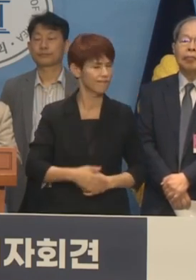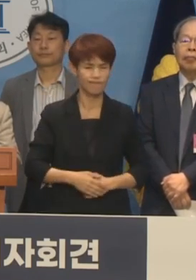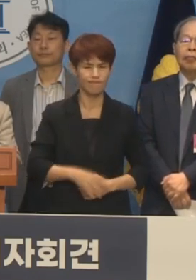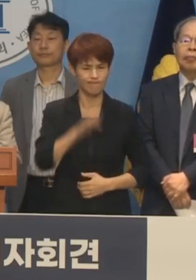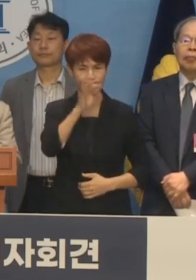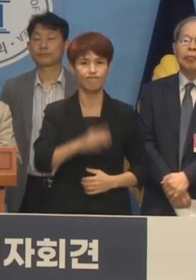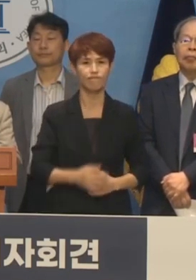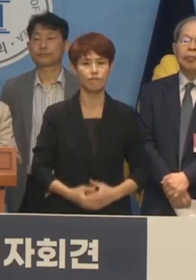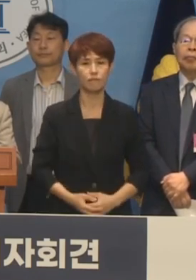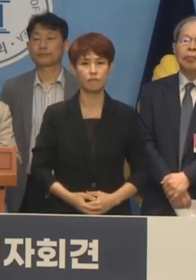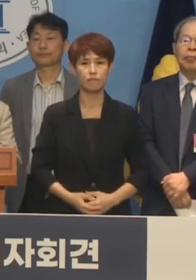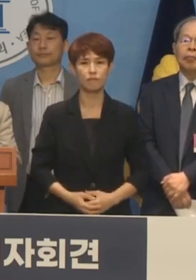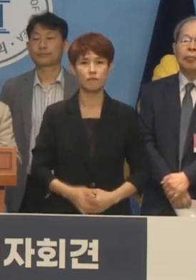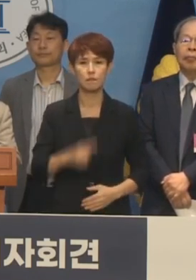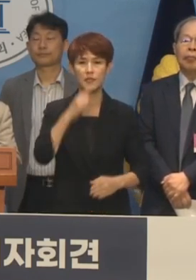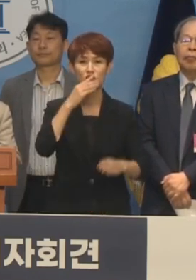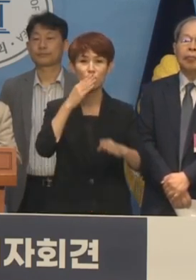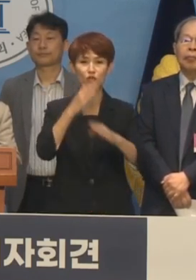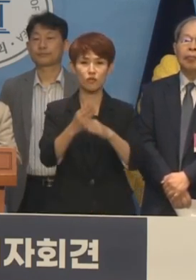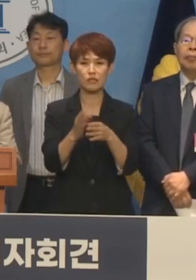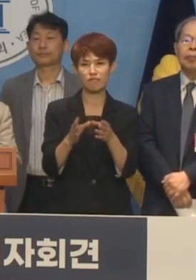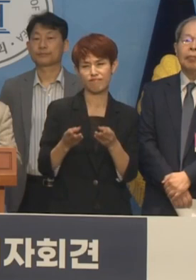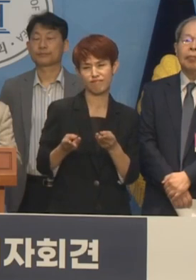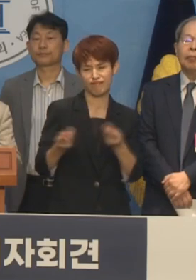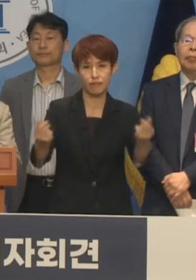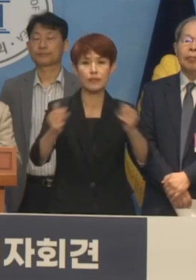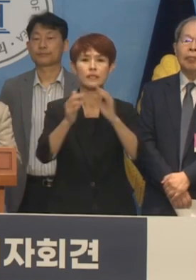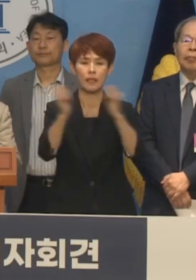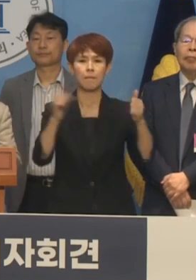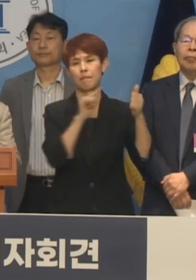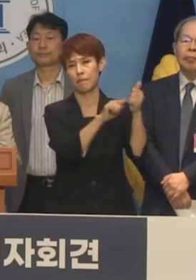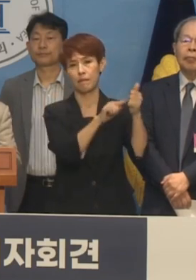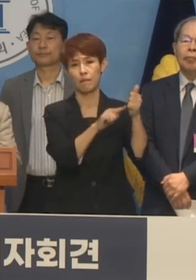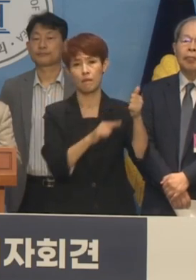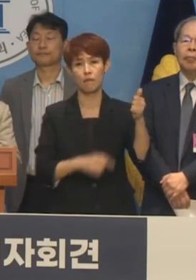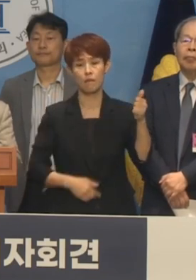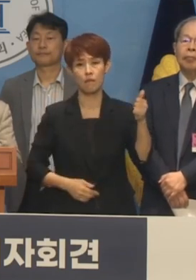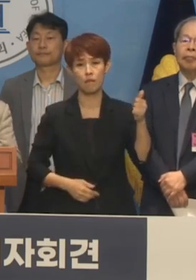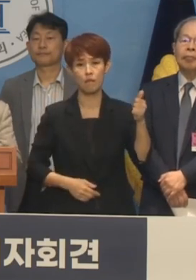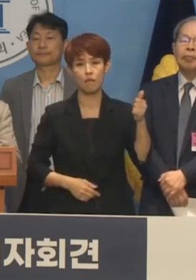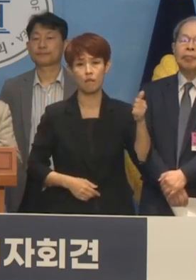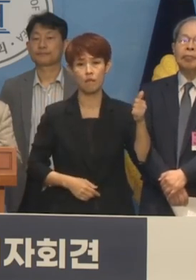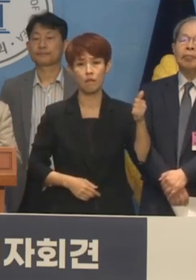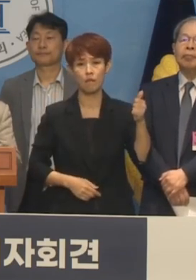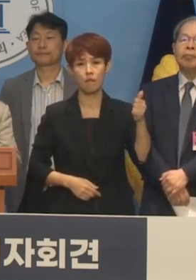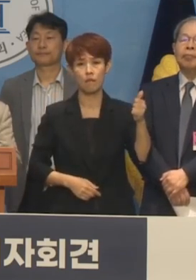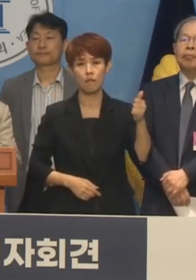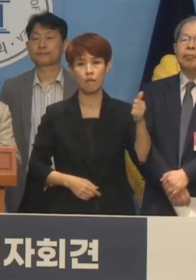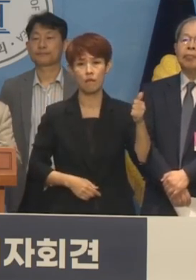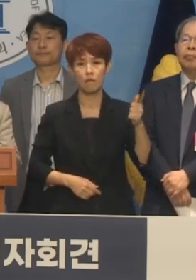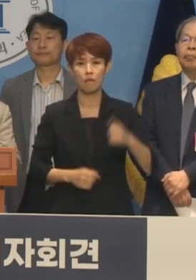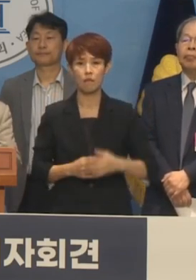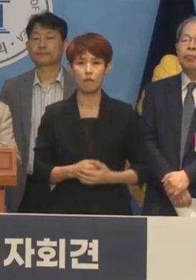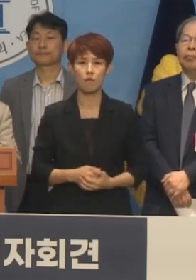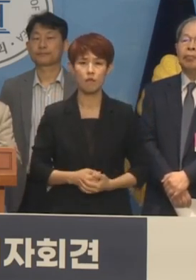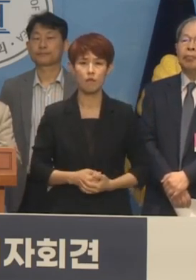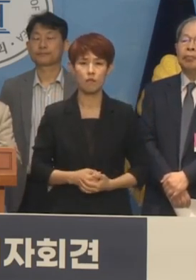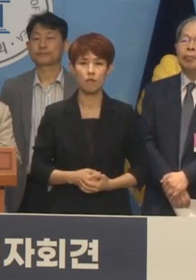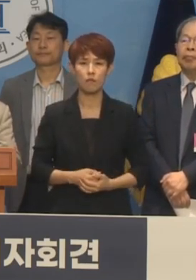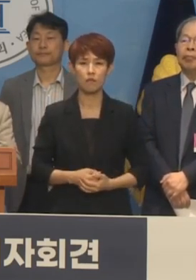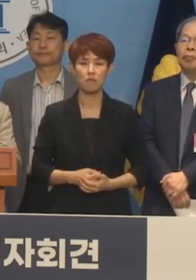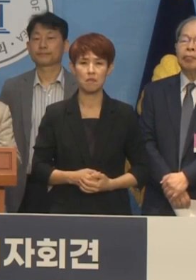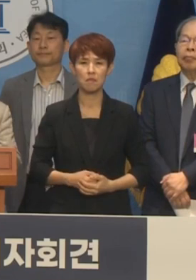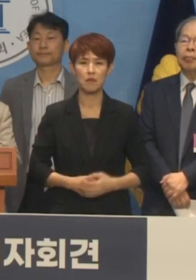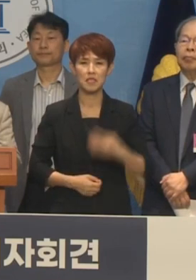번째, 민주주의 파괴자입니다. 다들 아시다시피 발췌 개헌이니